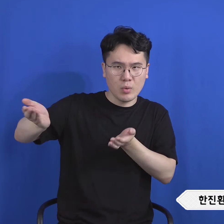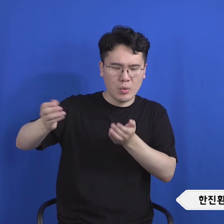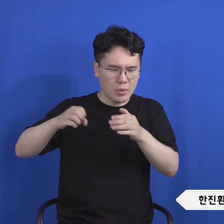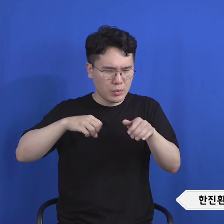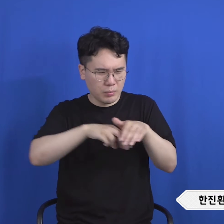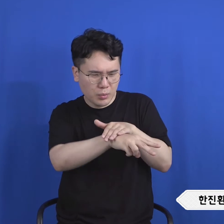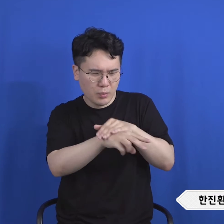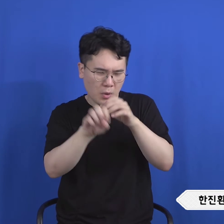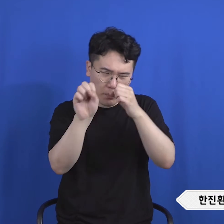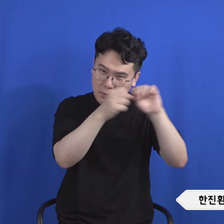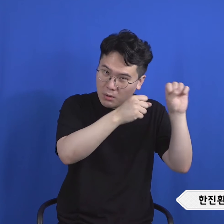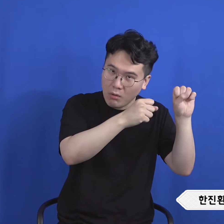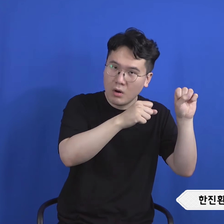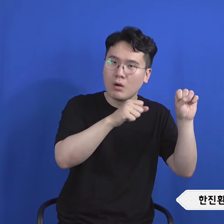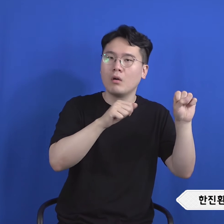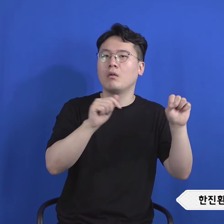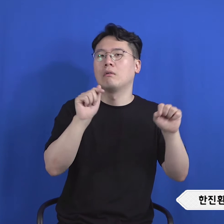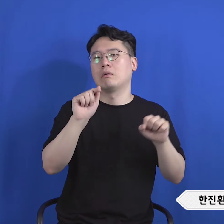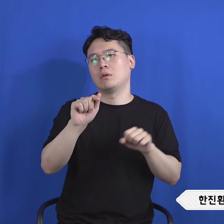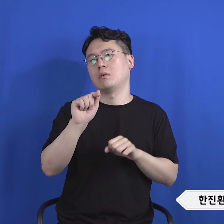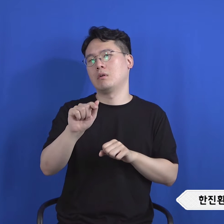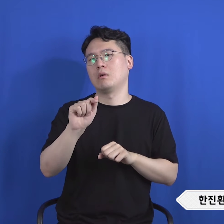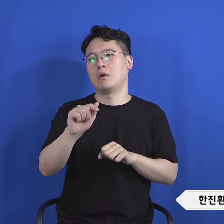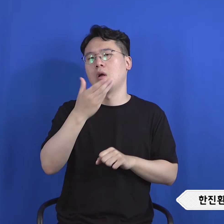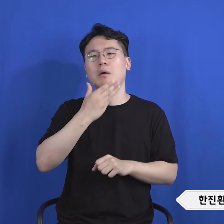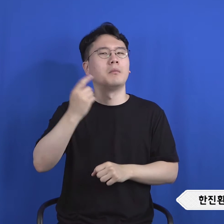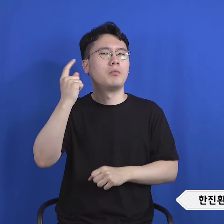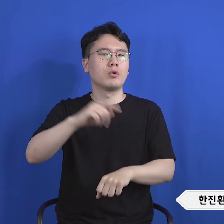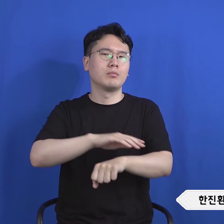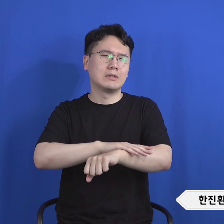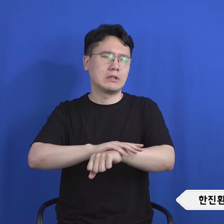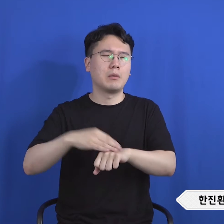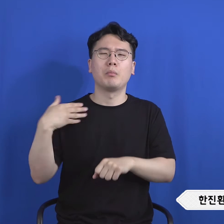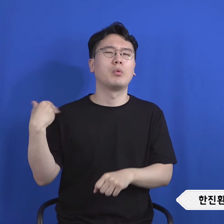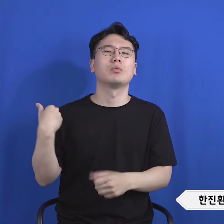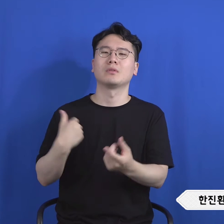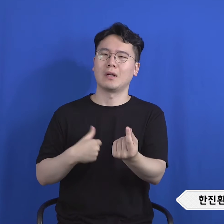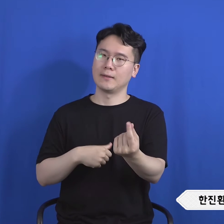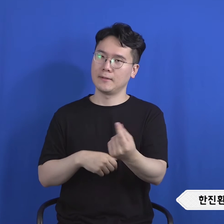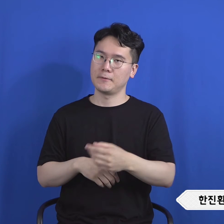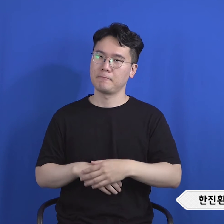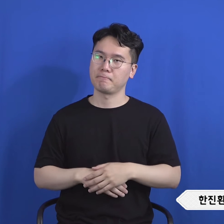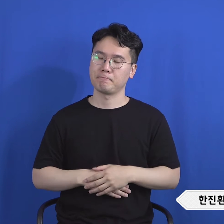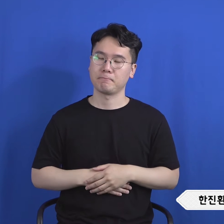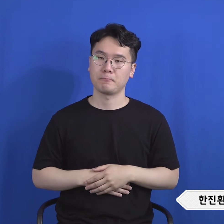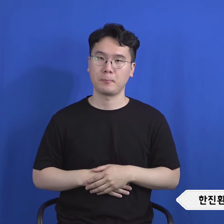것을 통해서 자기를 달래려고 한다면 여러분 아직도 복음을 알지 못한 사람입니다.